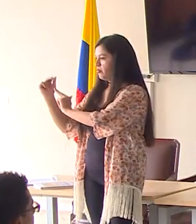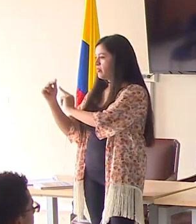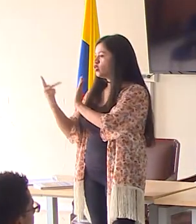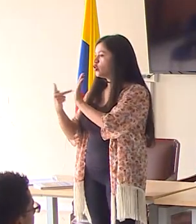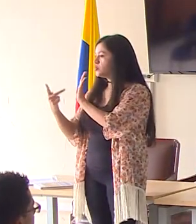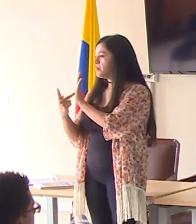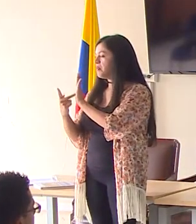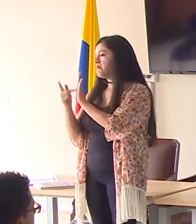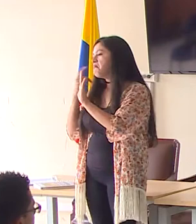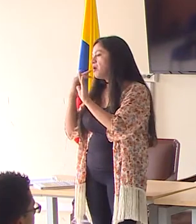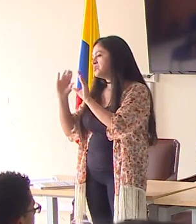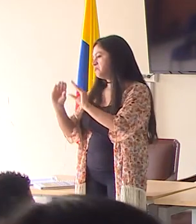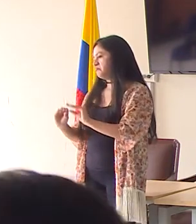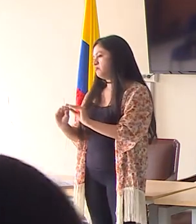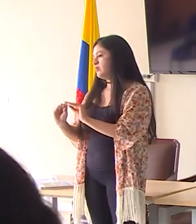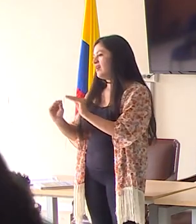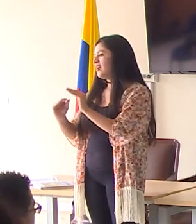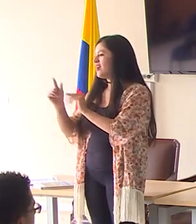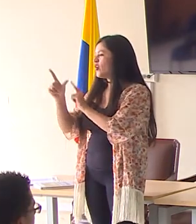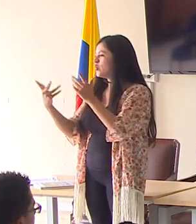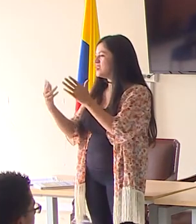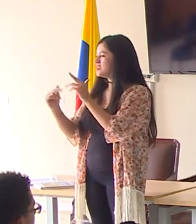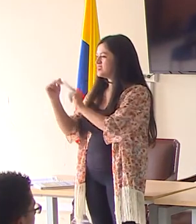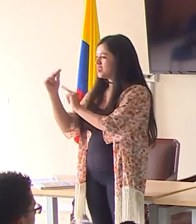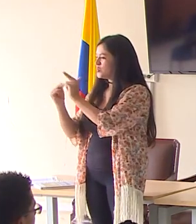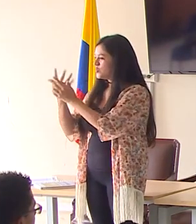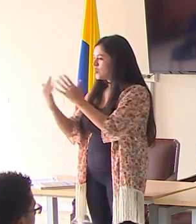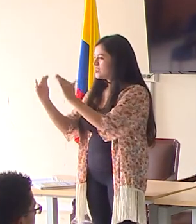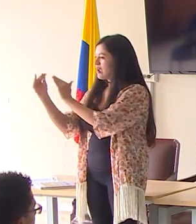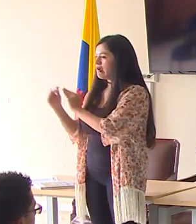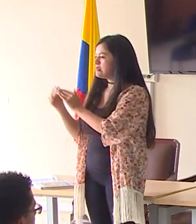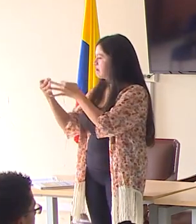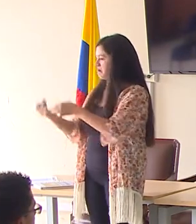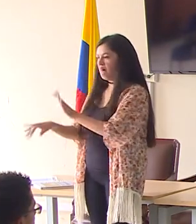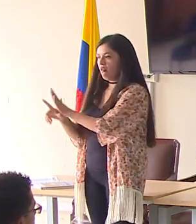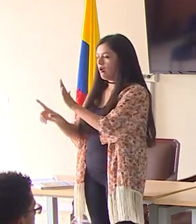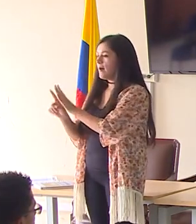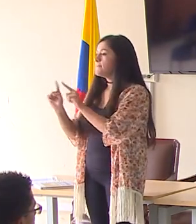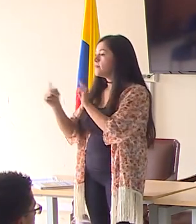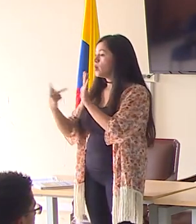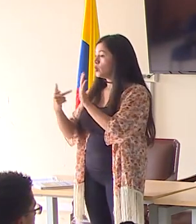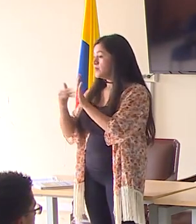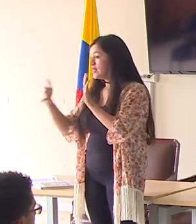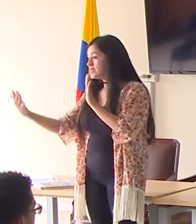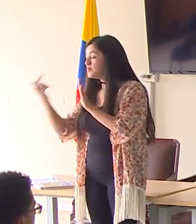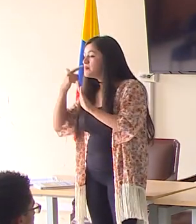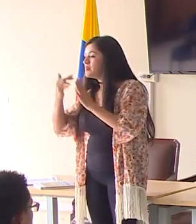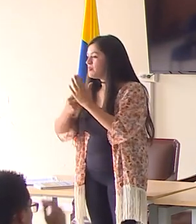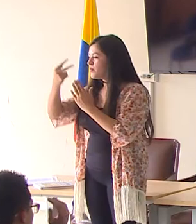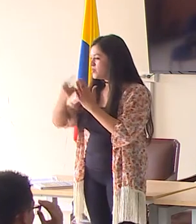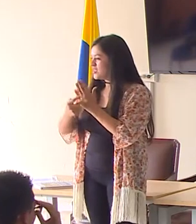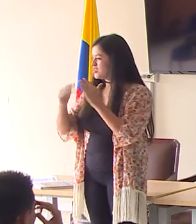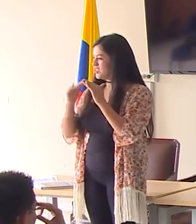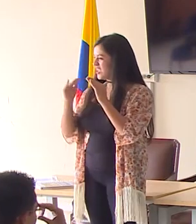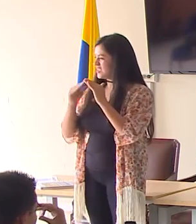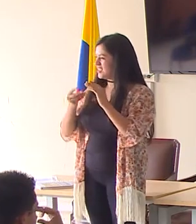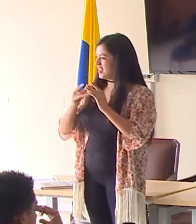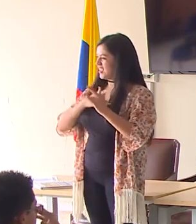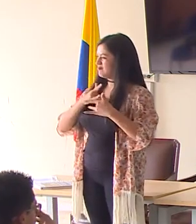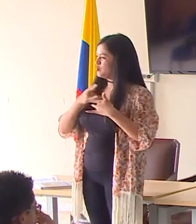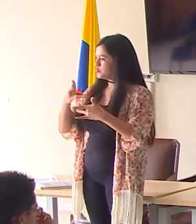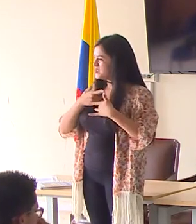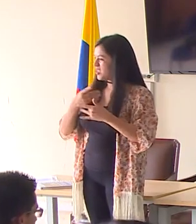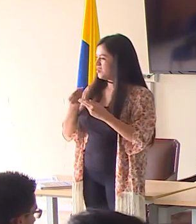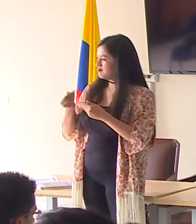pero a través de programas de metro vivienda y los programas de vivienda de interés social y un poco de especulación y meterse en el mercado